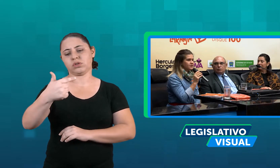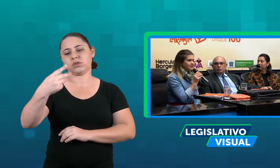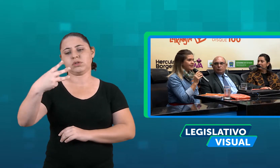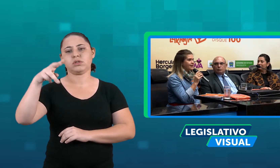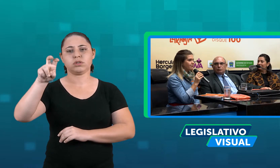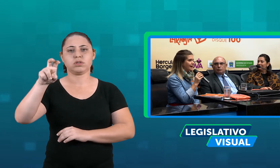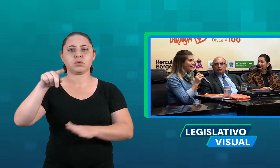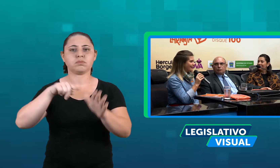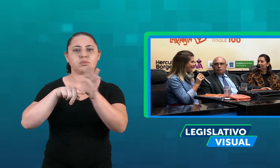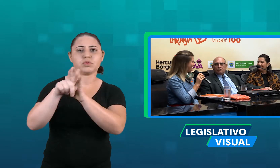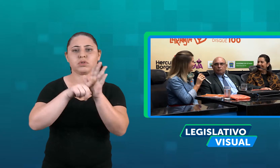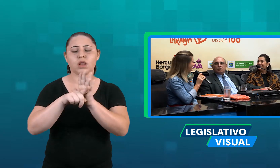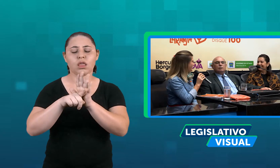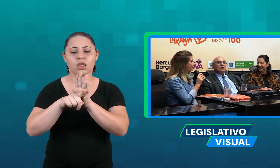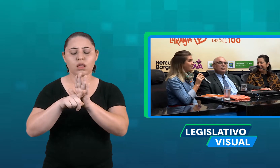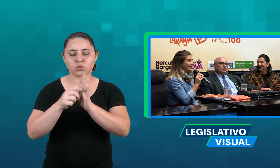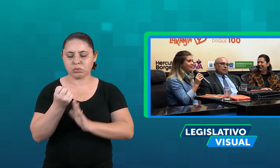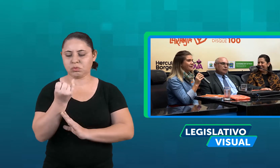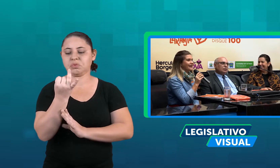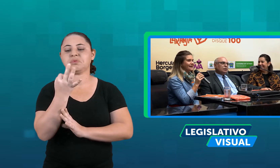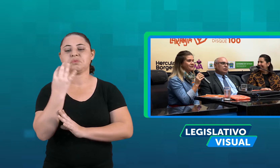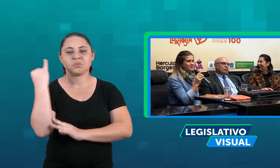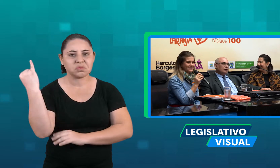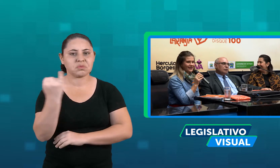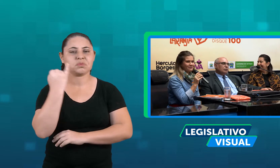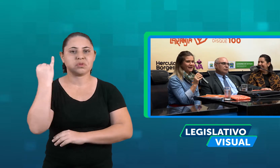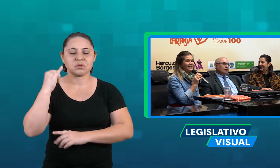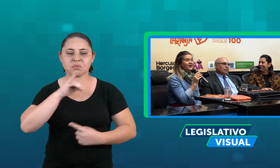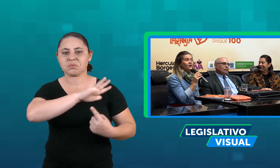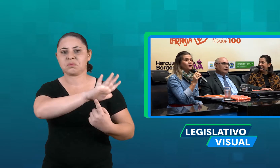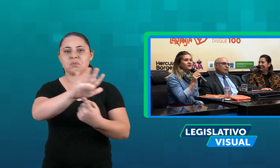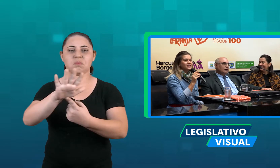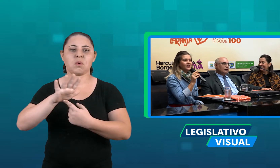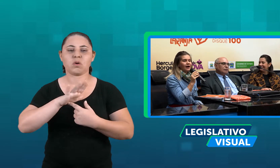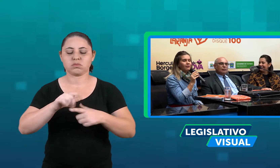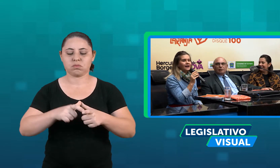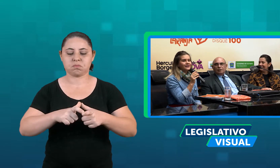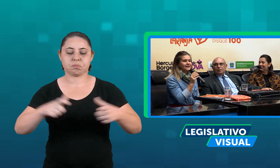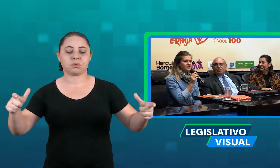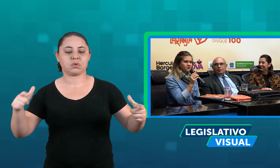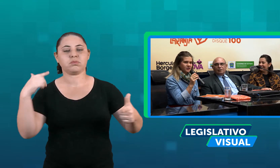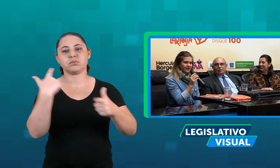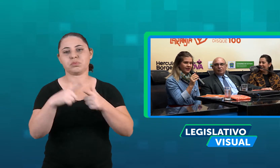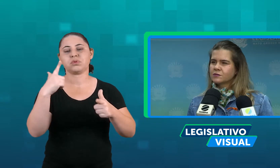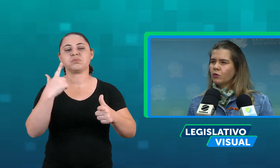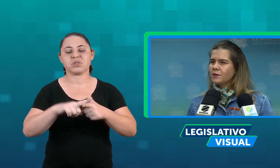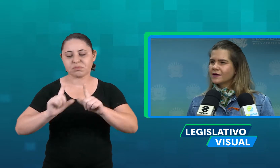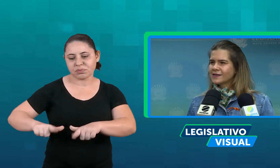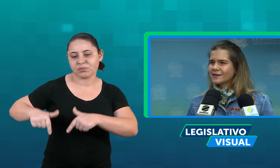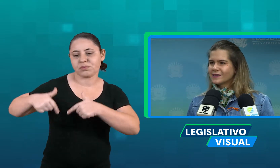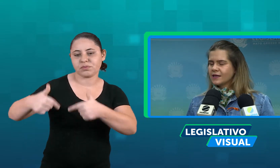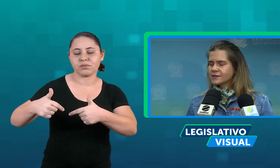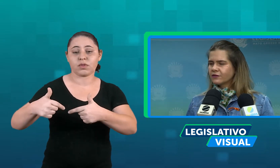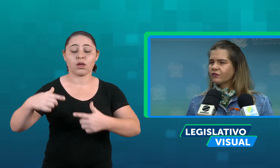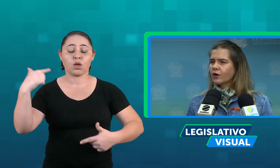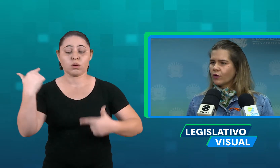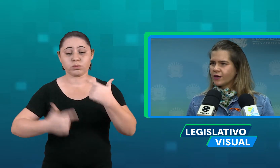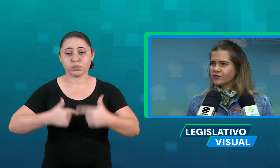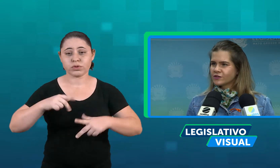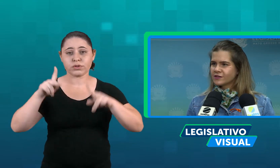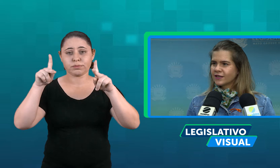Números significativos que revelam o tamanho do problema a ser enfrentado. Políticas públicas, elas têm que